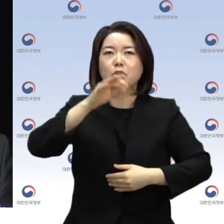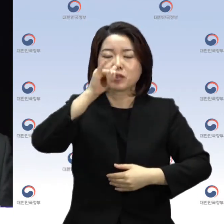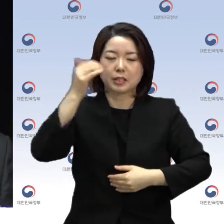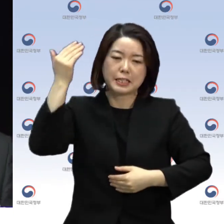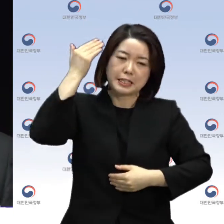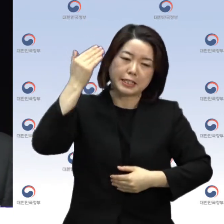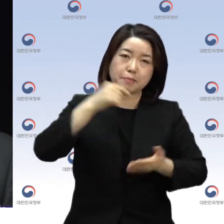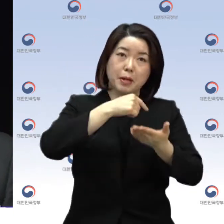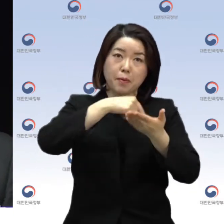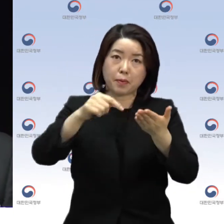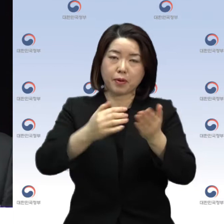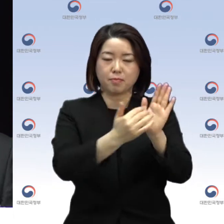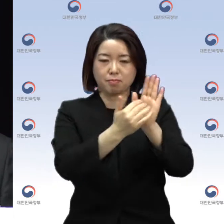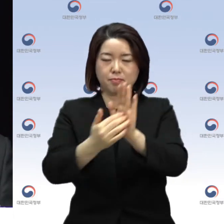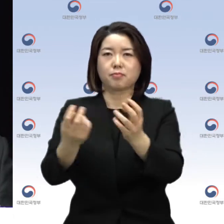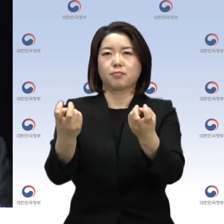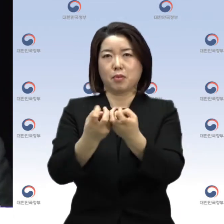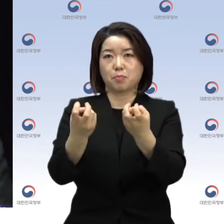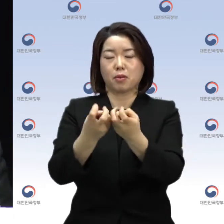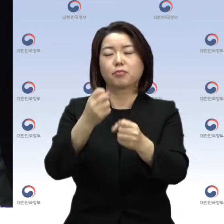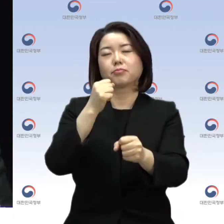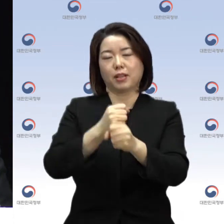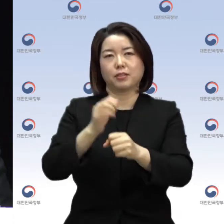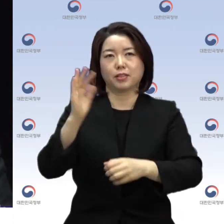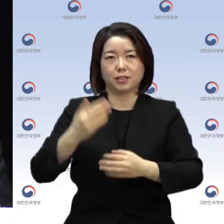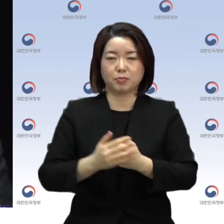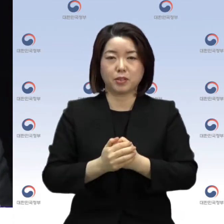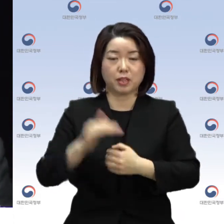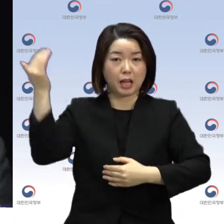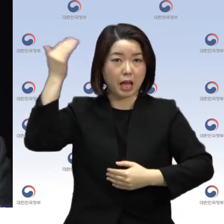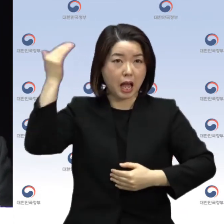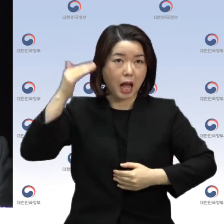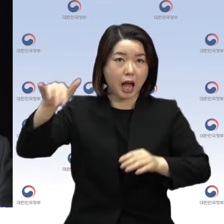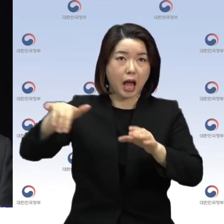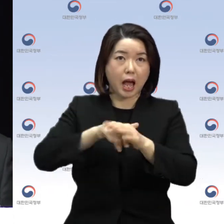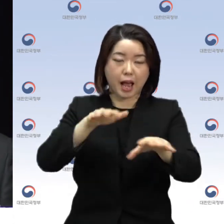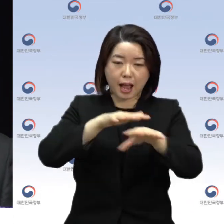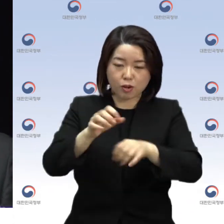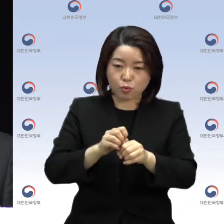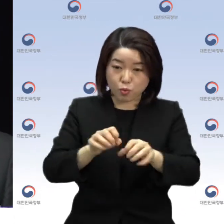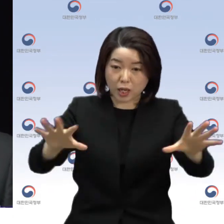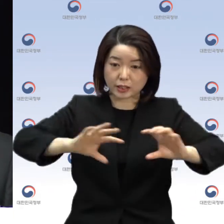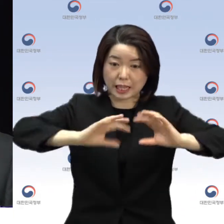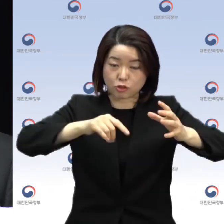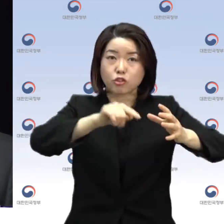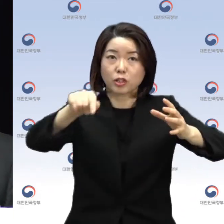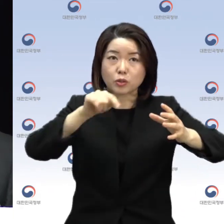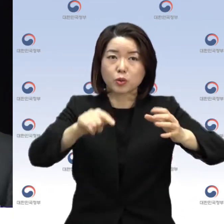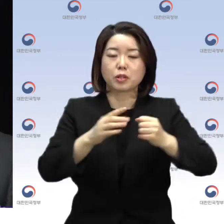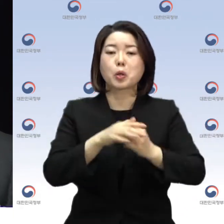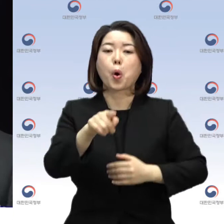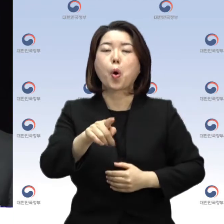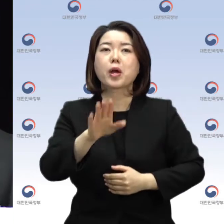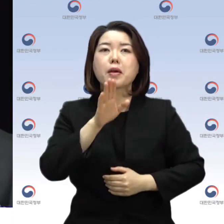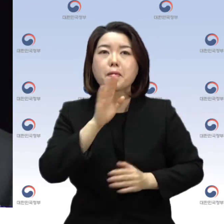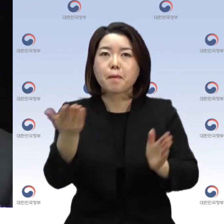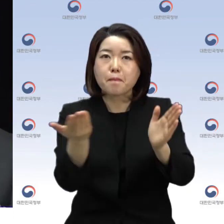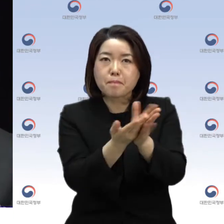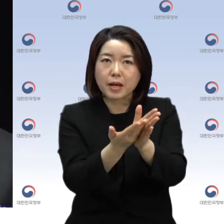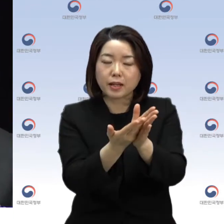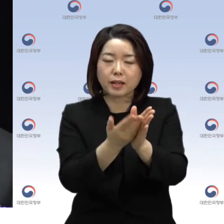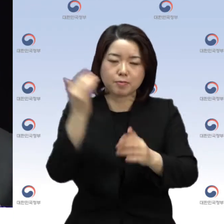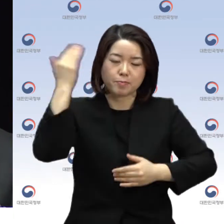방안을 마련하겠습니다. 한류 확산 국가를 중심으로 현지 맞춤형 침해에